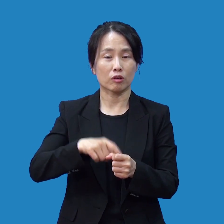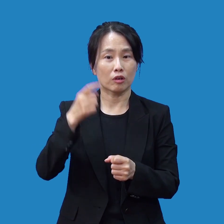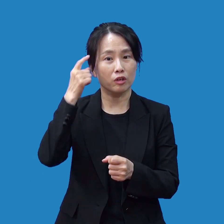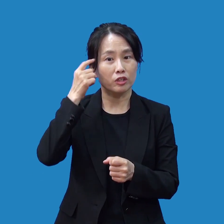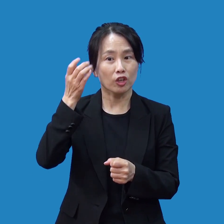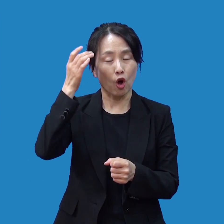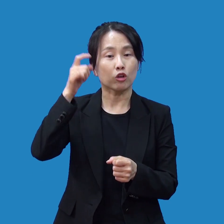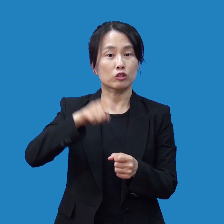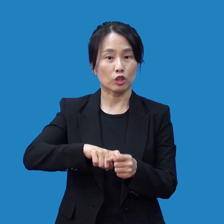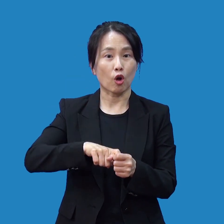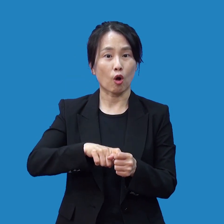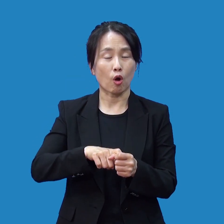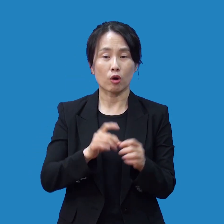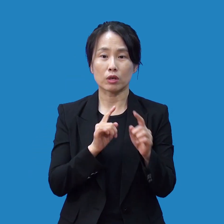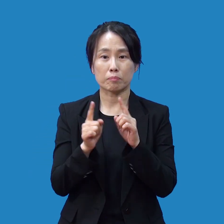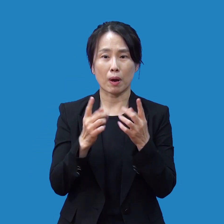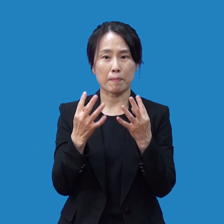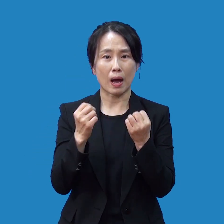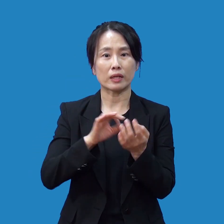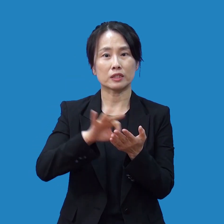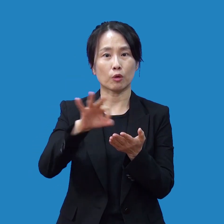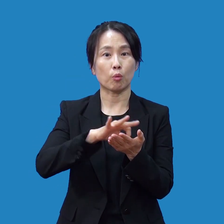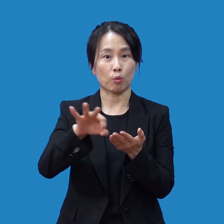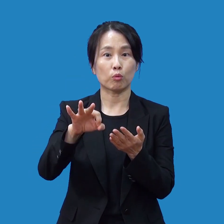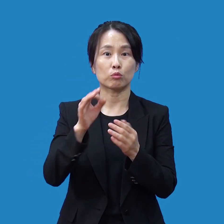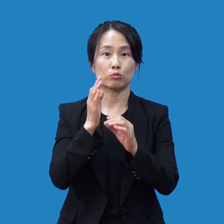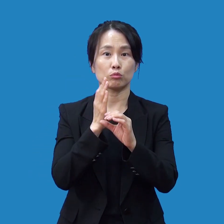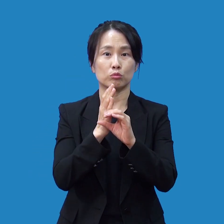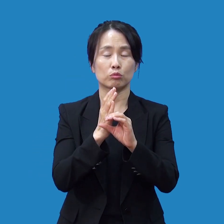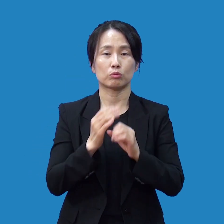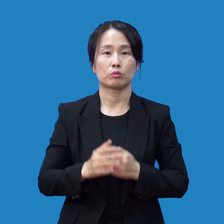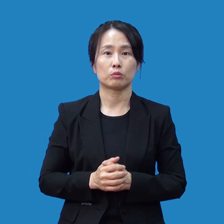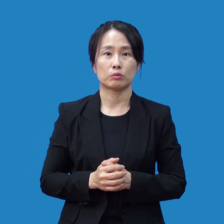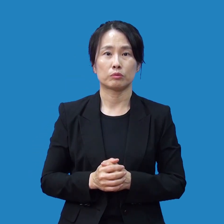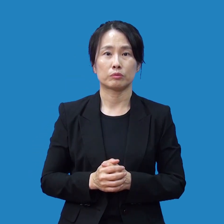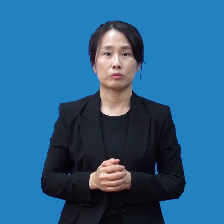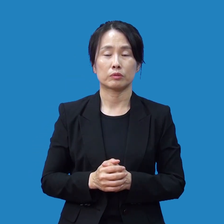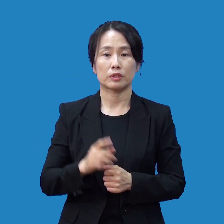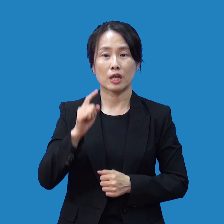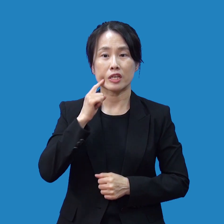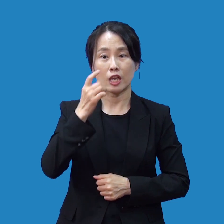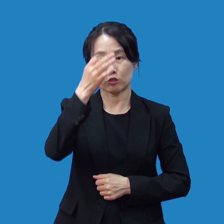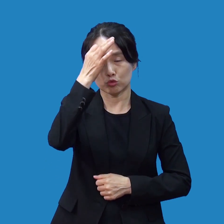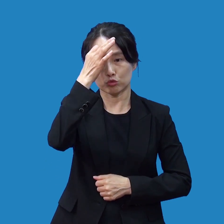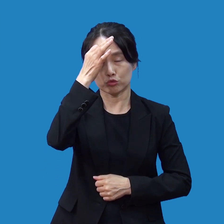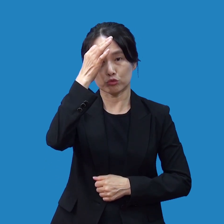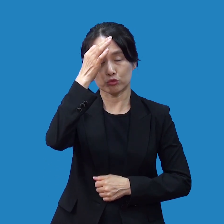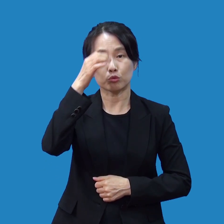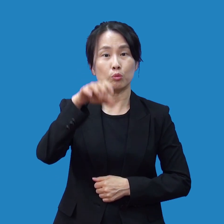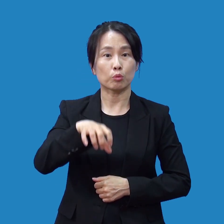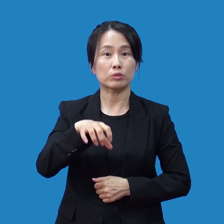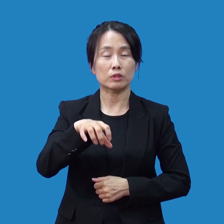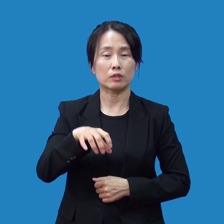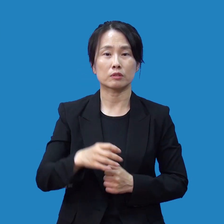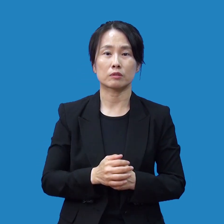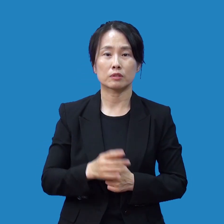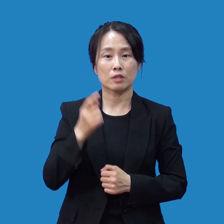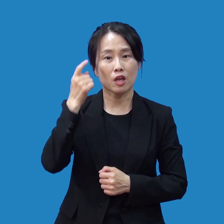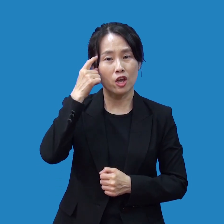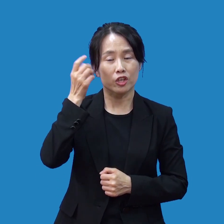spiritual이라는 수식어가 참 많이 사용됩니다. 특히 예술 분야에서는 spiritual